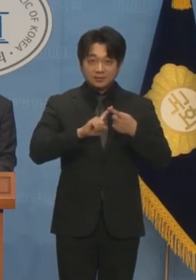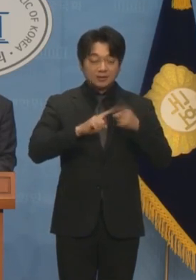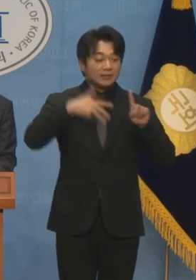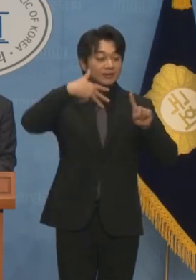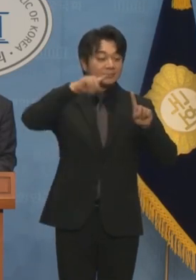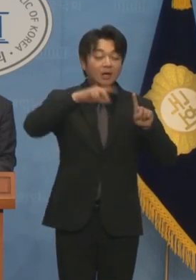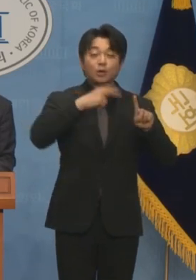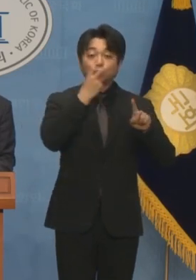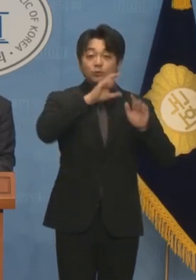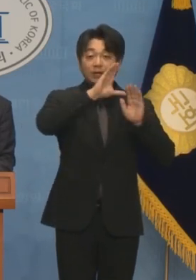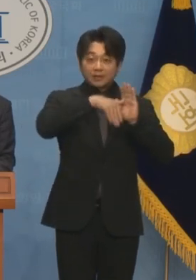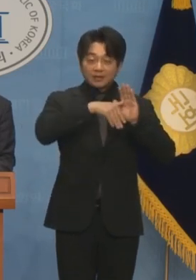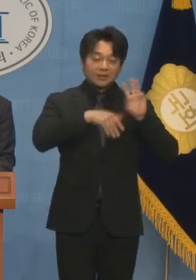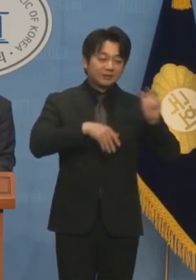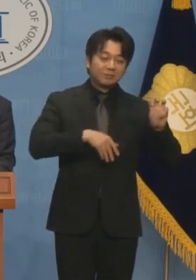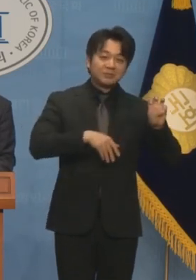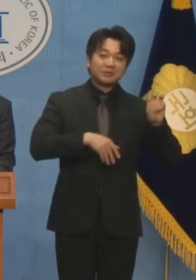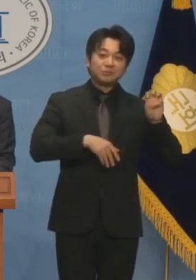36.9대